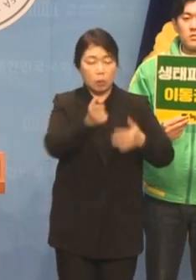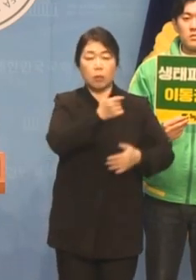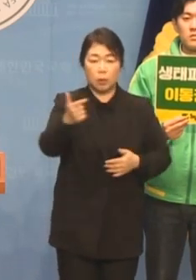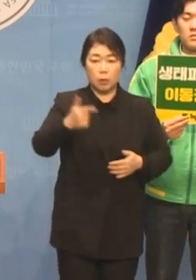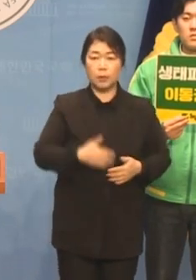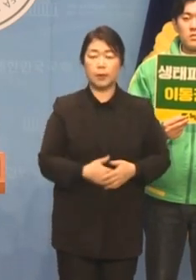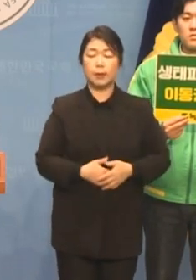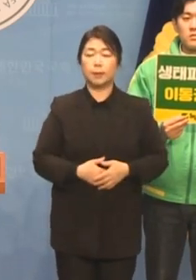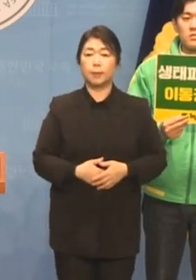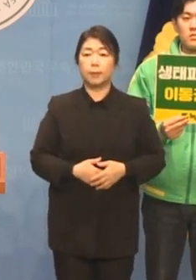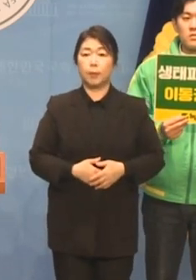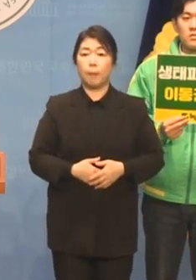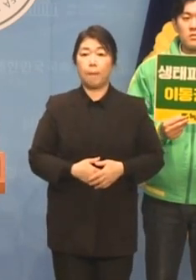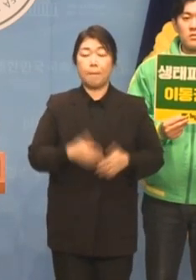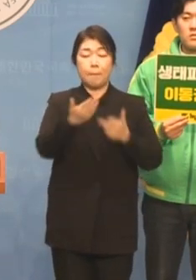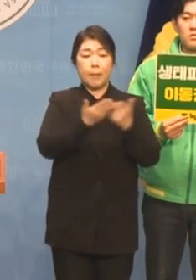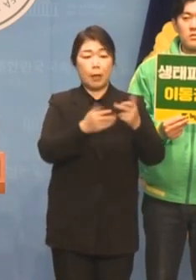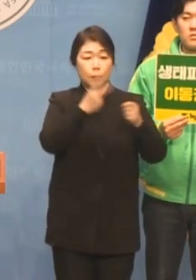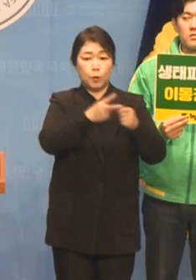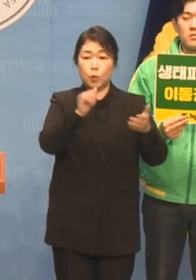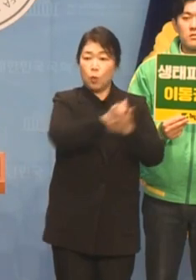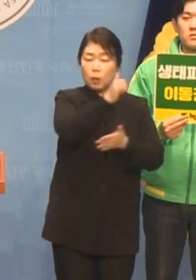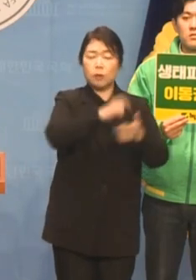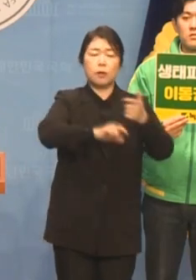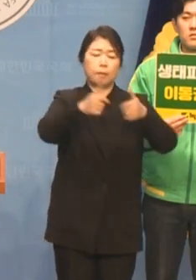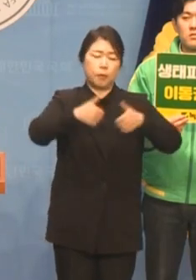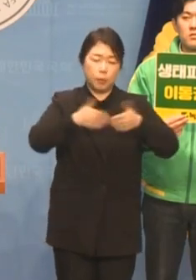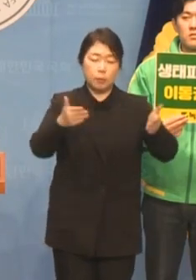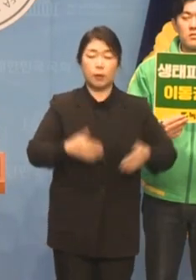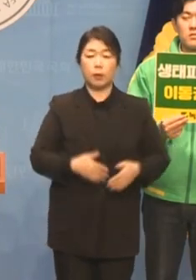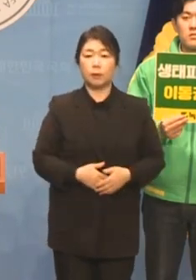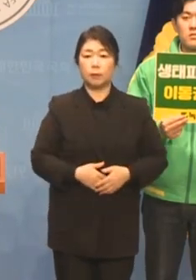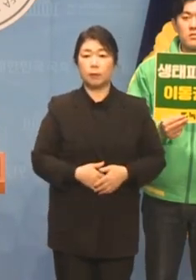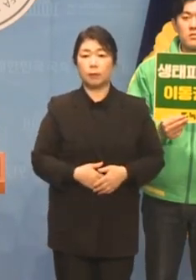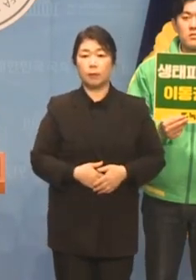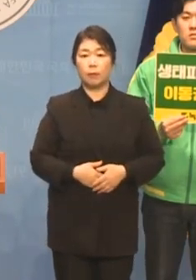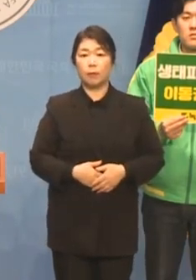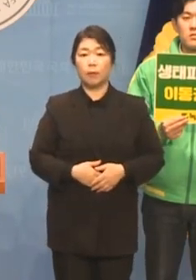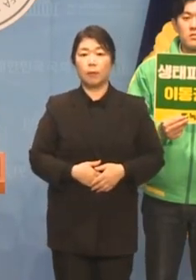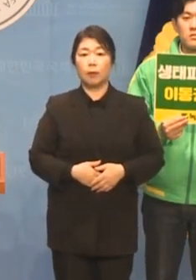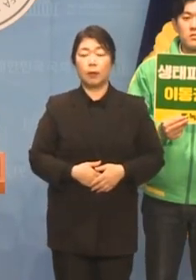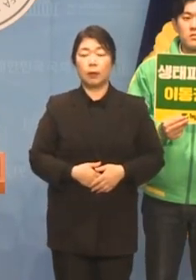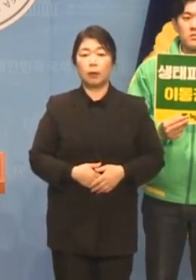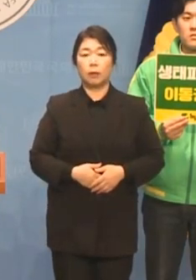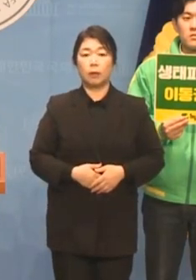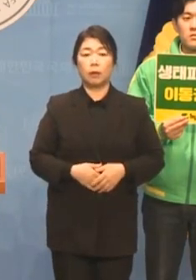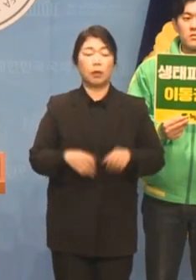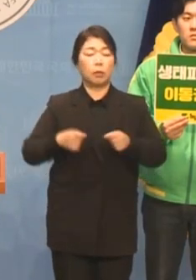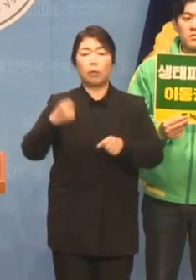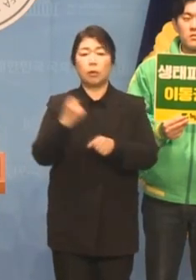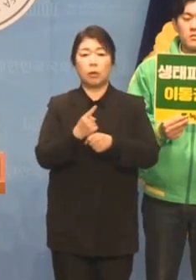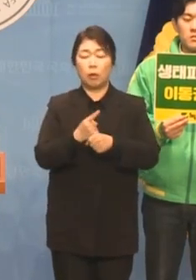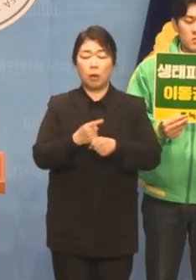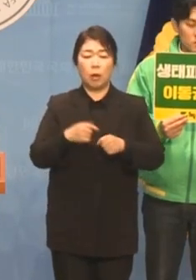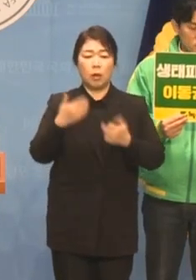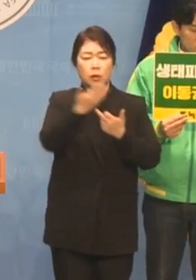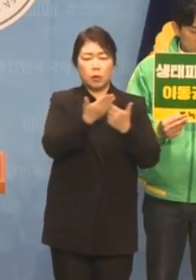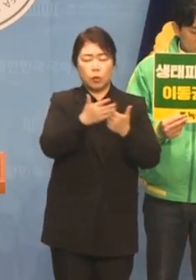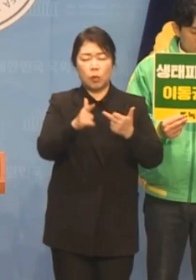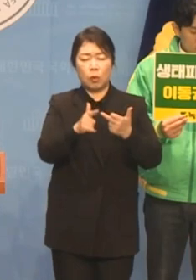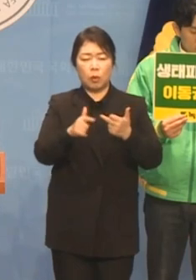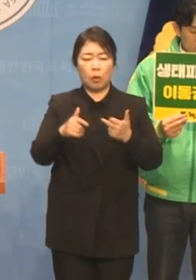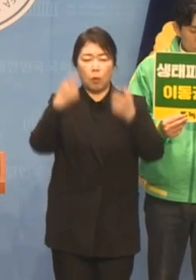높아지고 있습니다 제주 제 2공항은 더 이상 필요없습니다 필요 없습니다 이미 오버투어리즘 제주는 몸살을 앓고